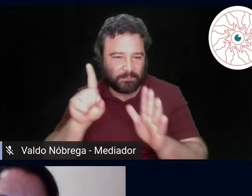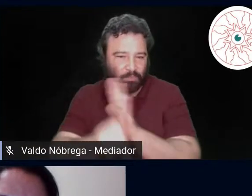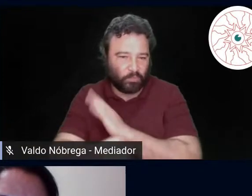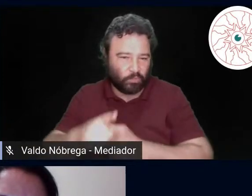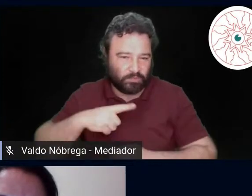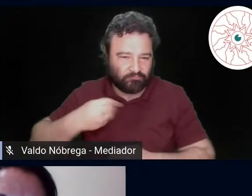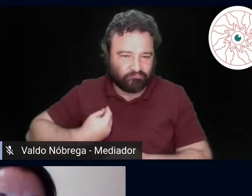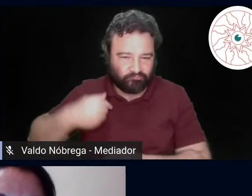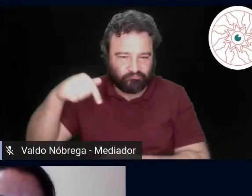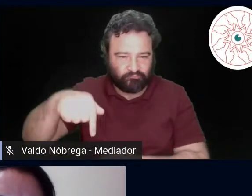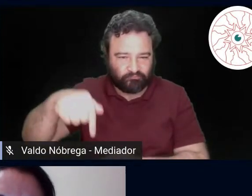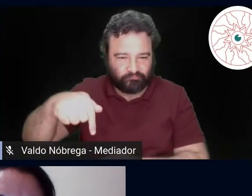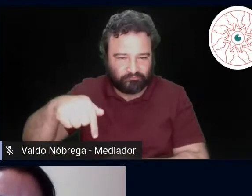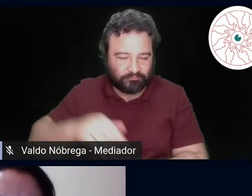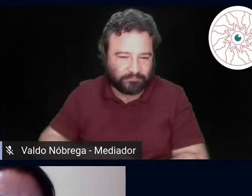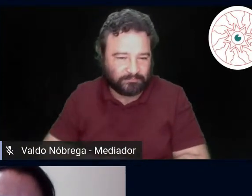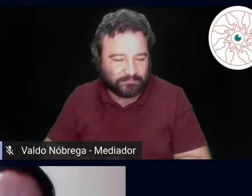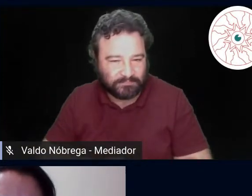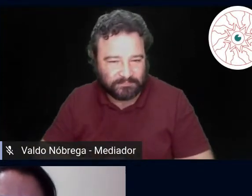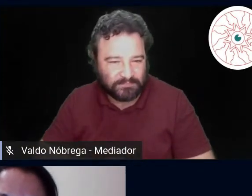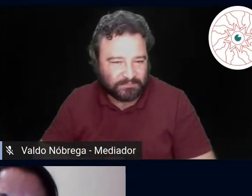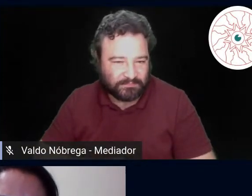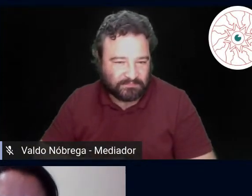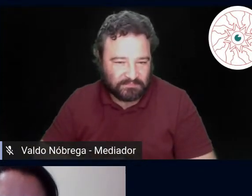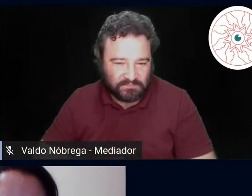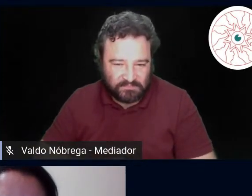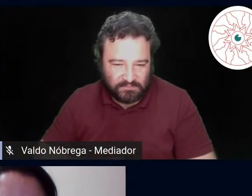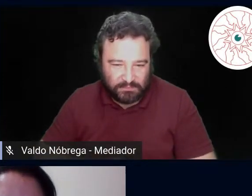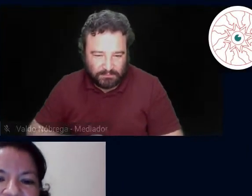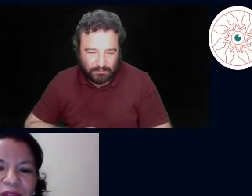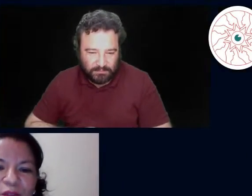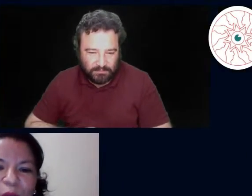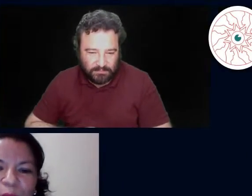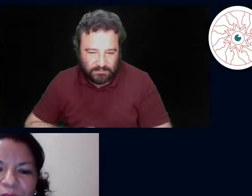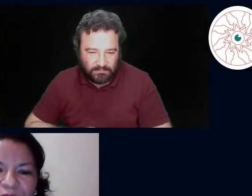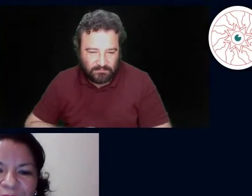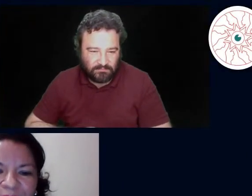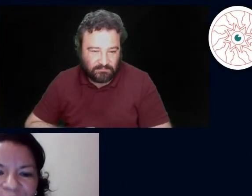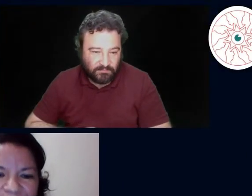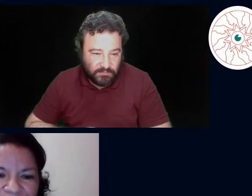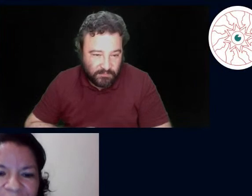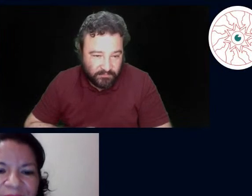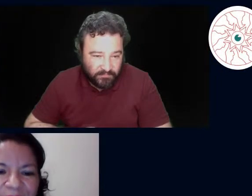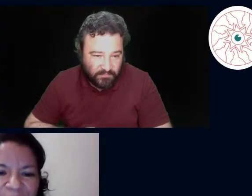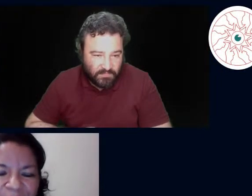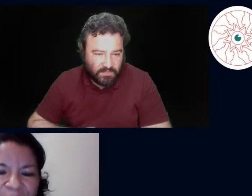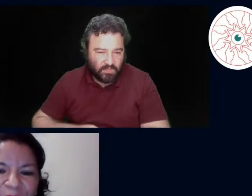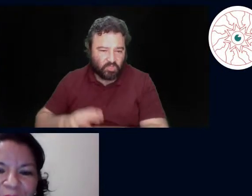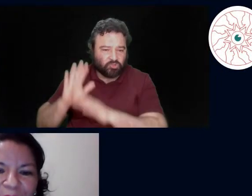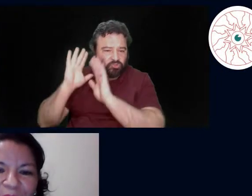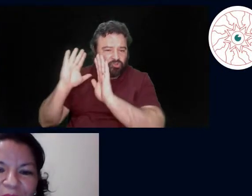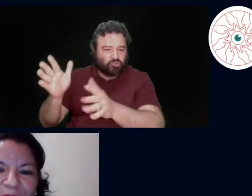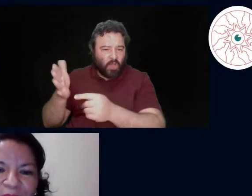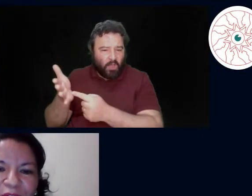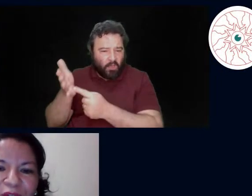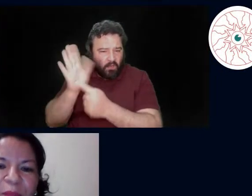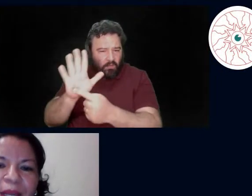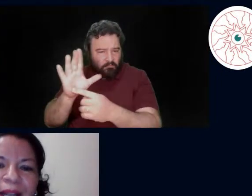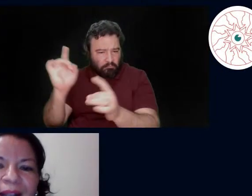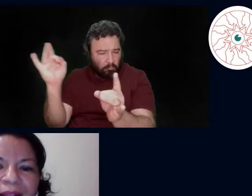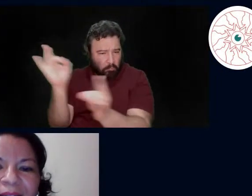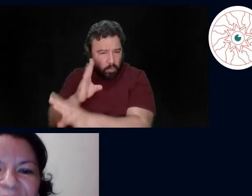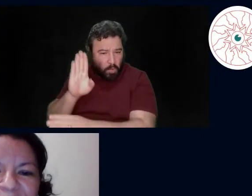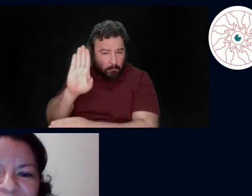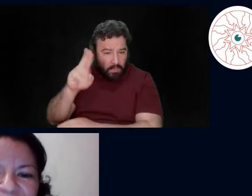público. Eu gostaria também que a equipe técnica repostasse a pergunta aqui visualmente. Pronto, foi